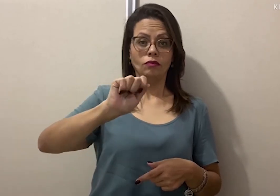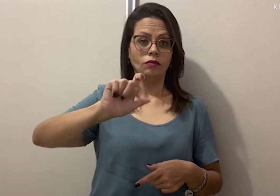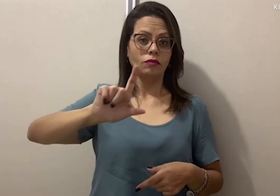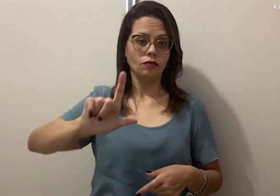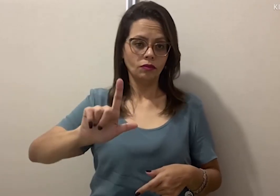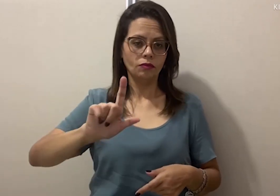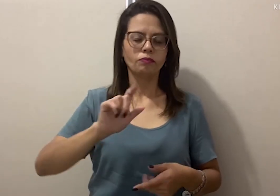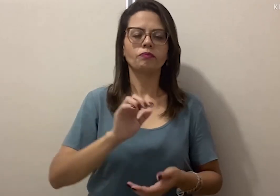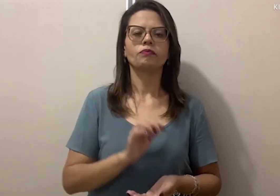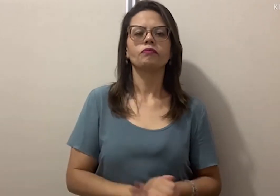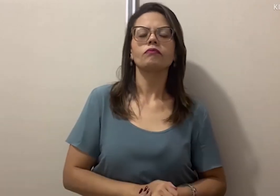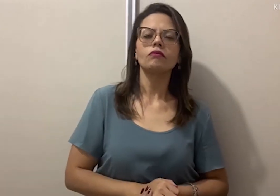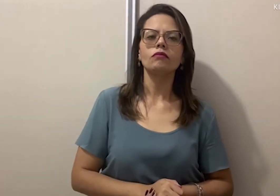direcional.